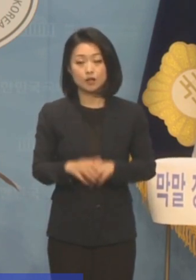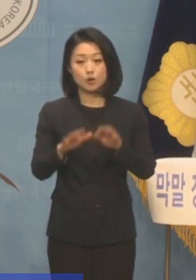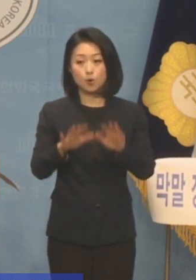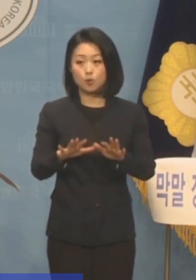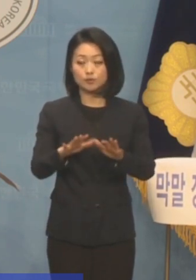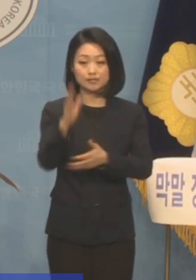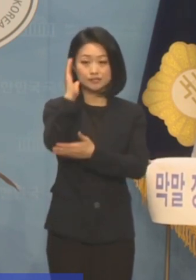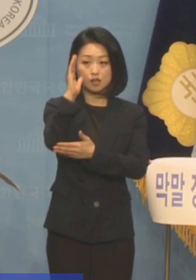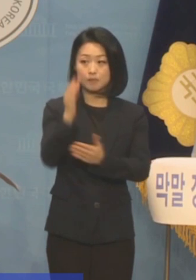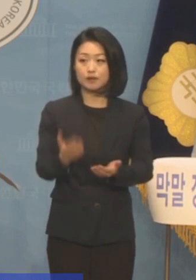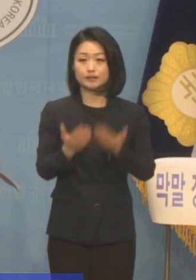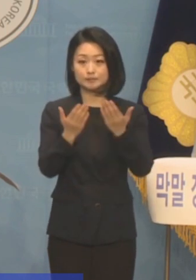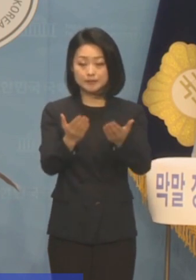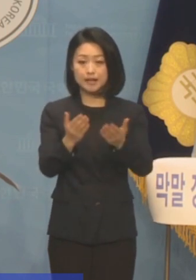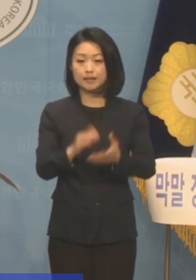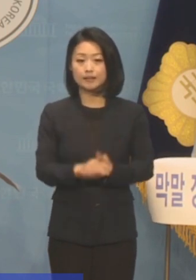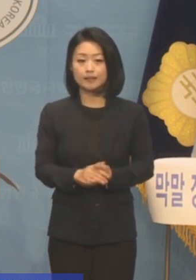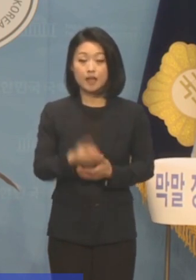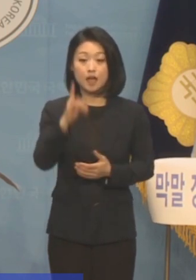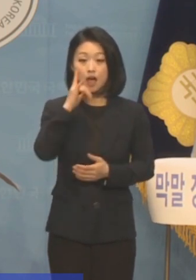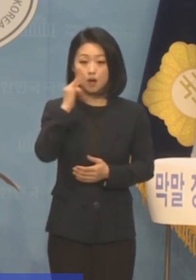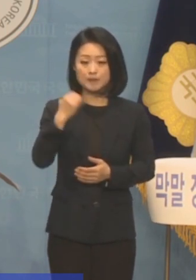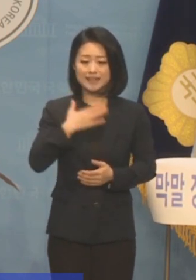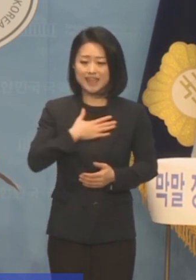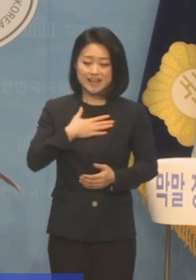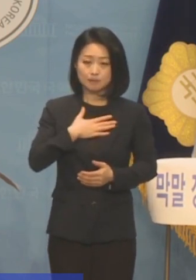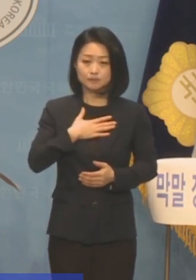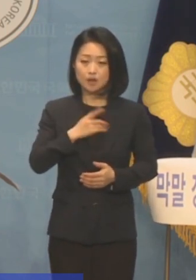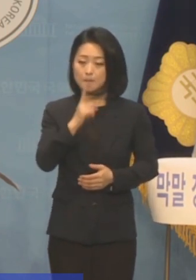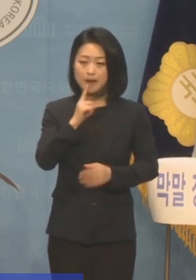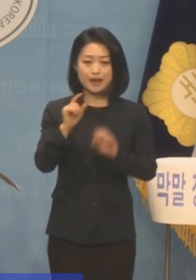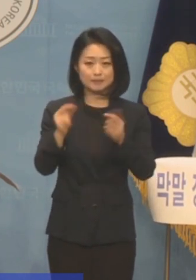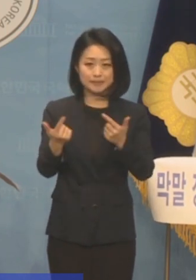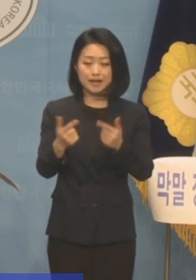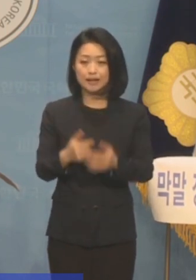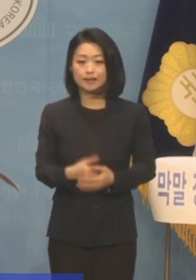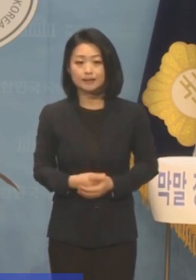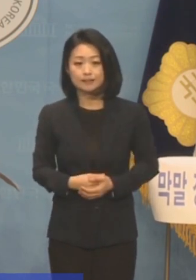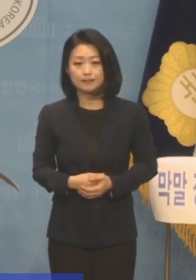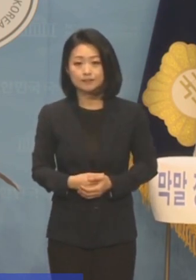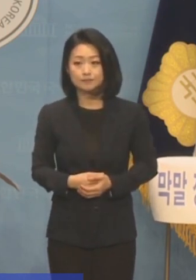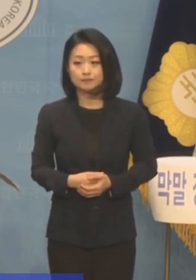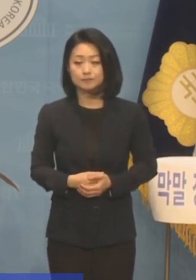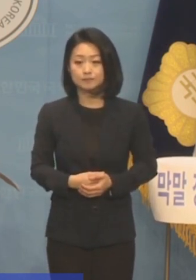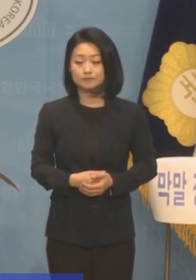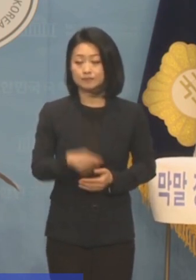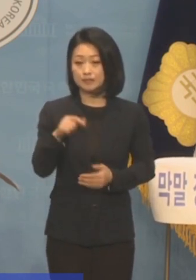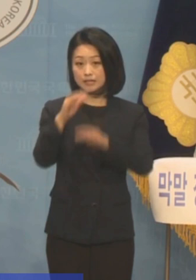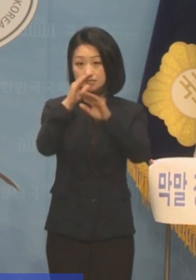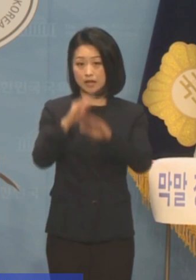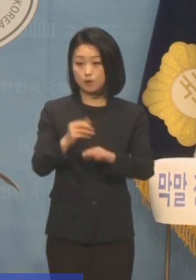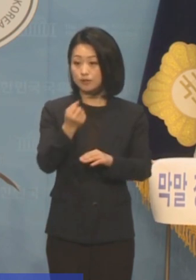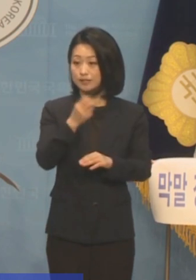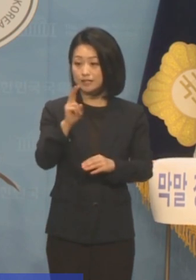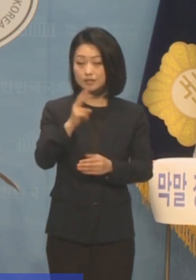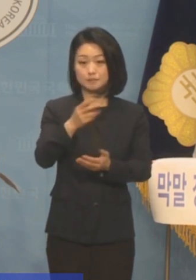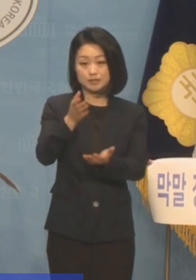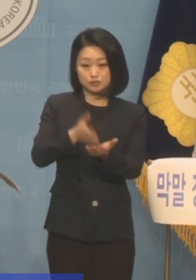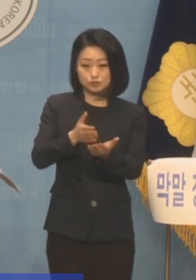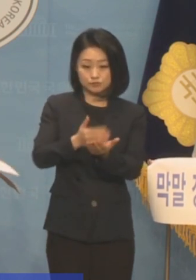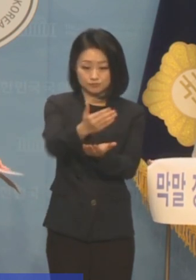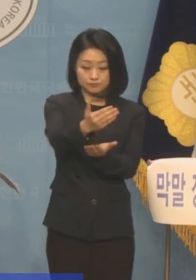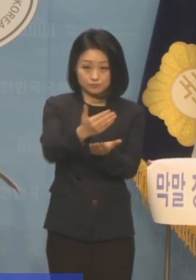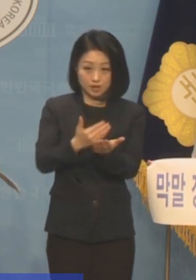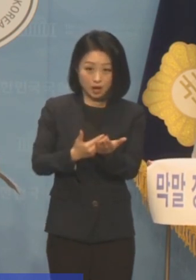오늘이 성명서는 그저 어머니들의 감정에 흘러가는 말이 아닙니다이 성명서는 언론 보도에 근거한